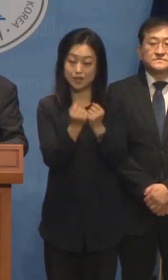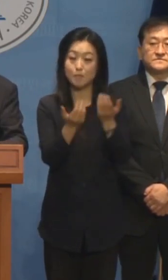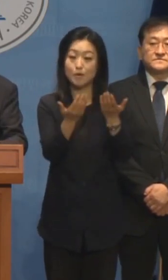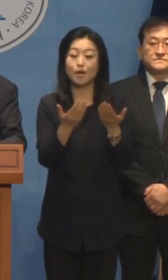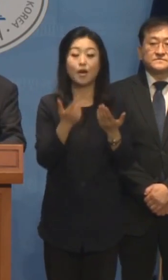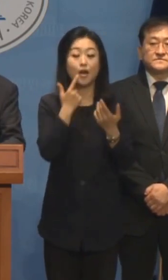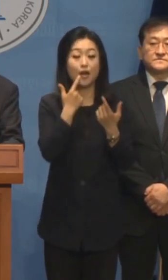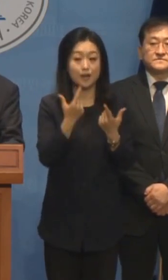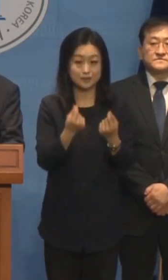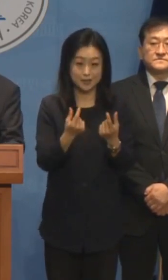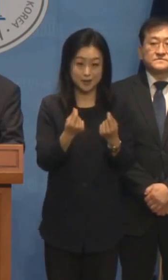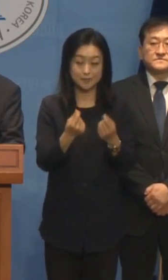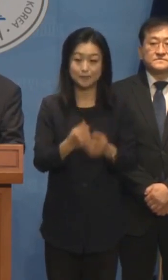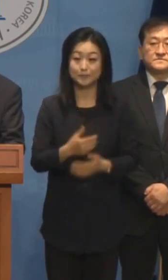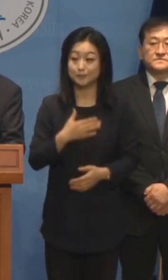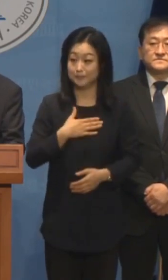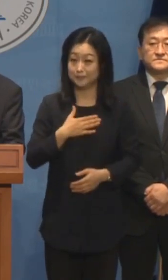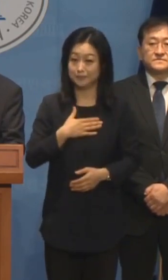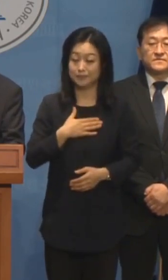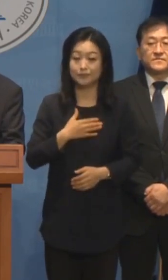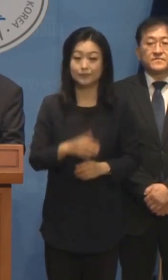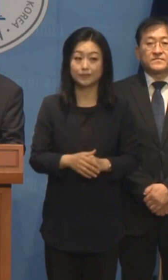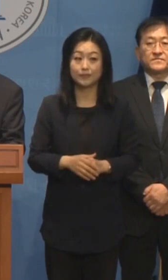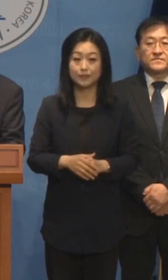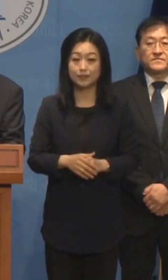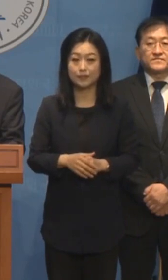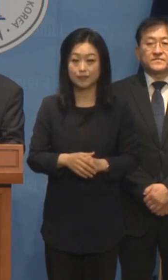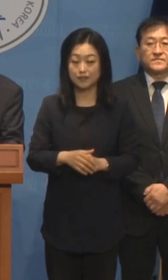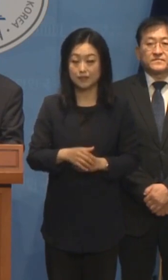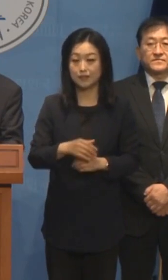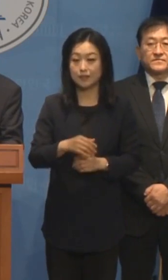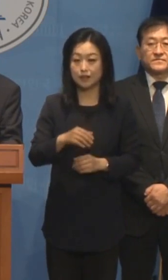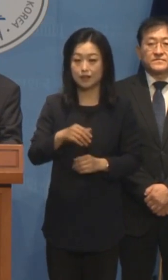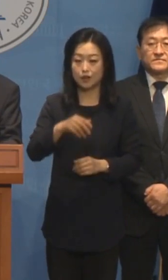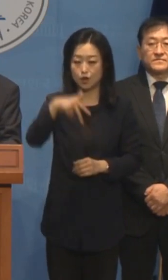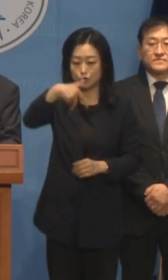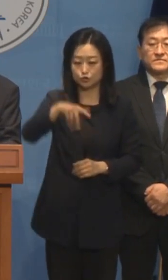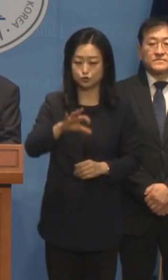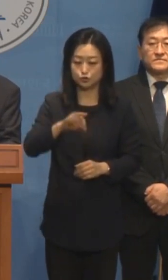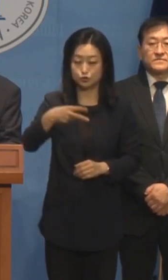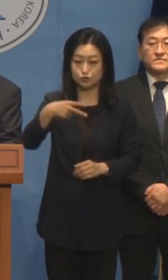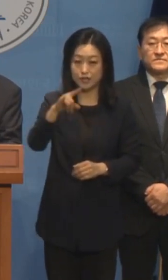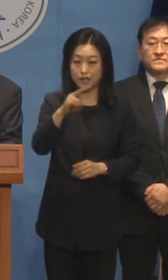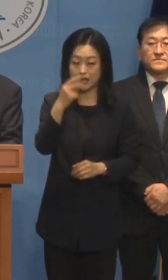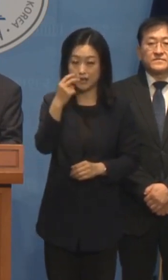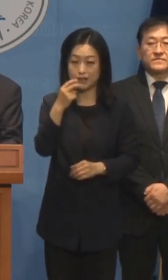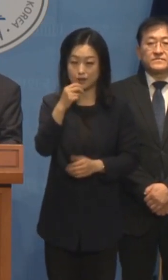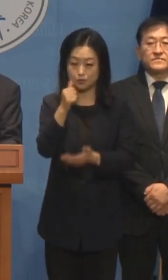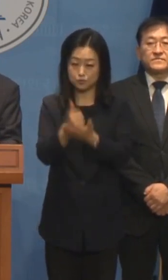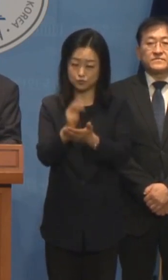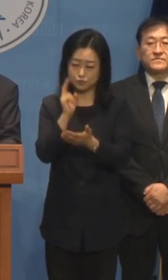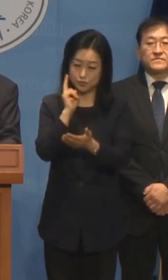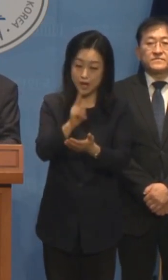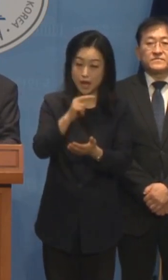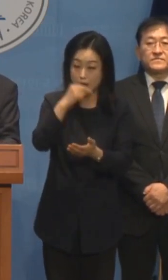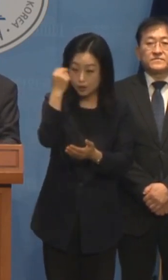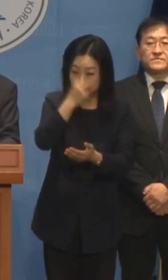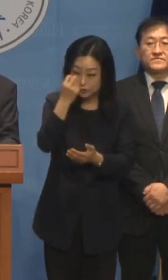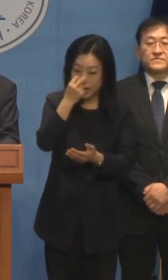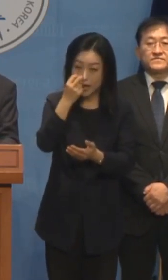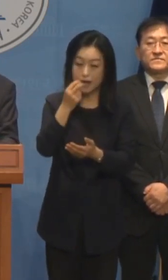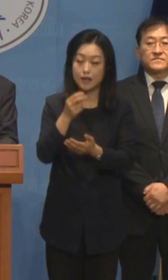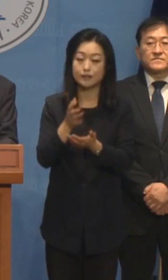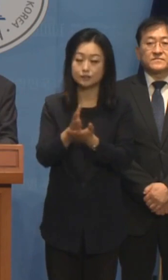설명하신 데 이어서 마지막으로 중대범죄수사청법 제정안 말씀드리겠습니다. 이 판넬 잘